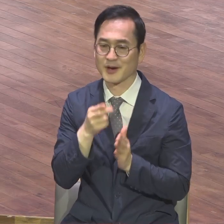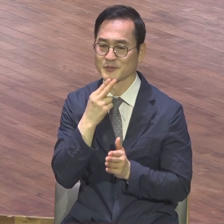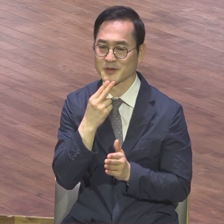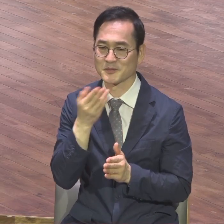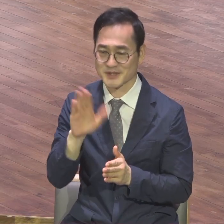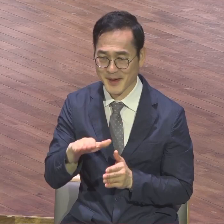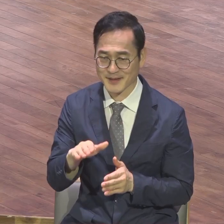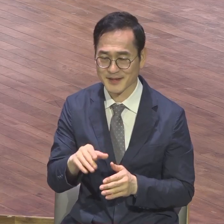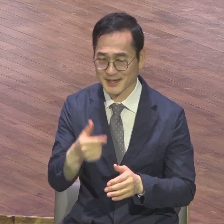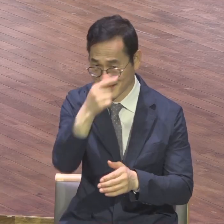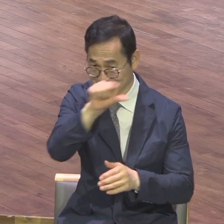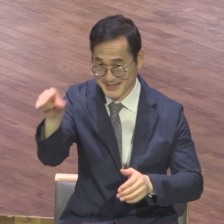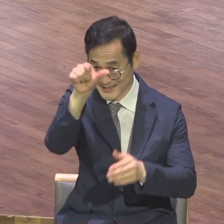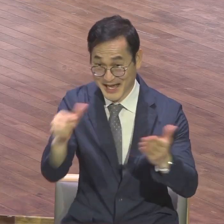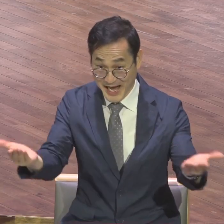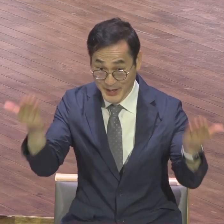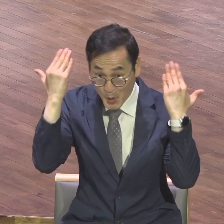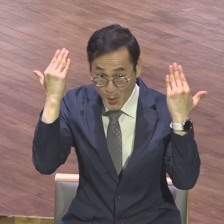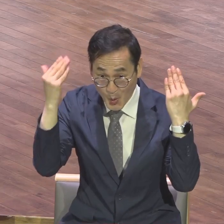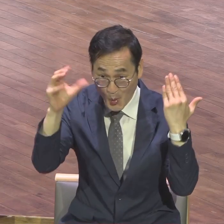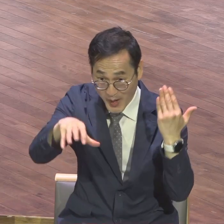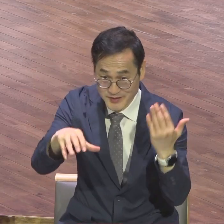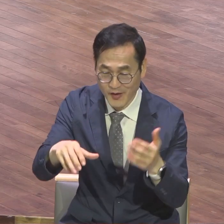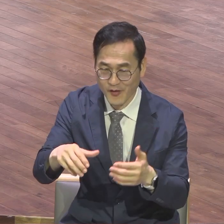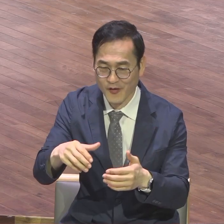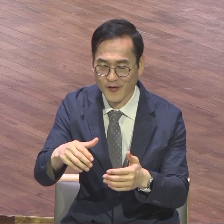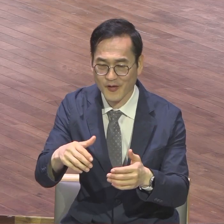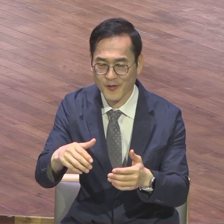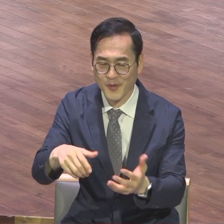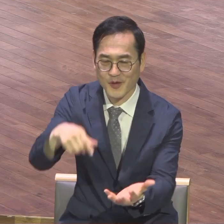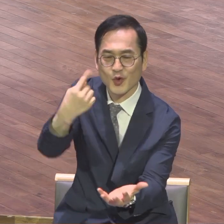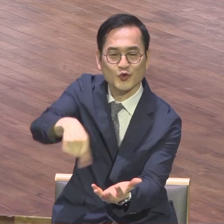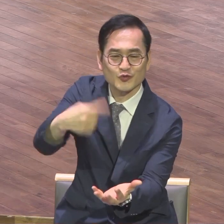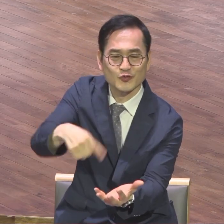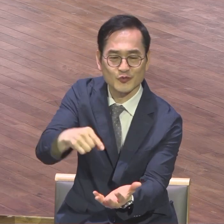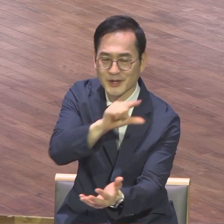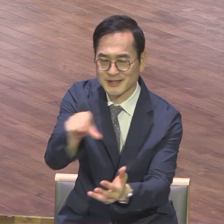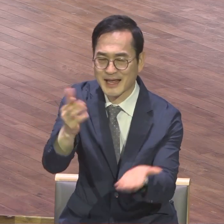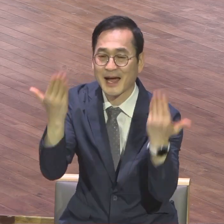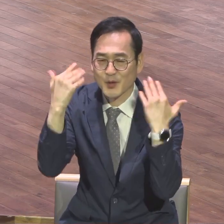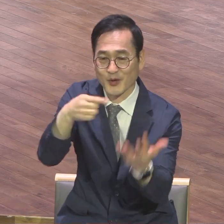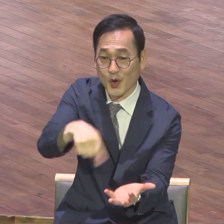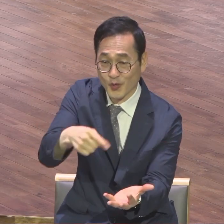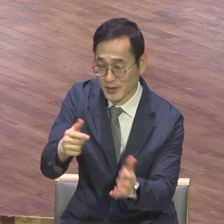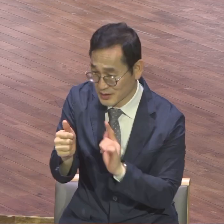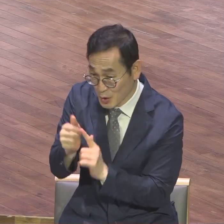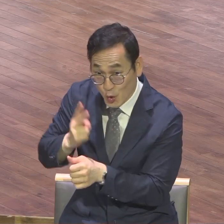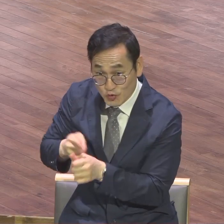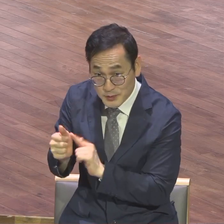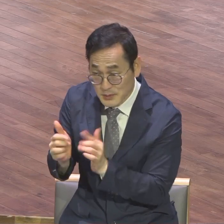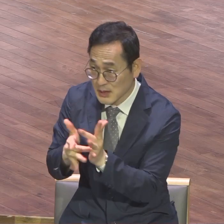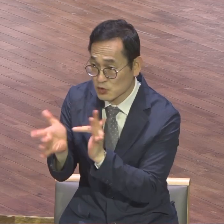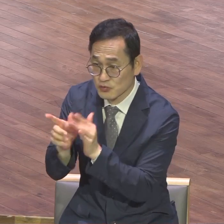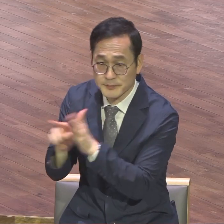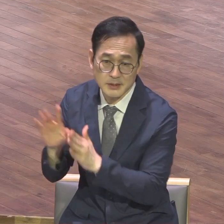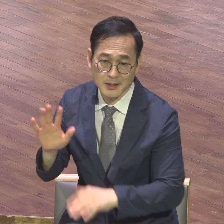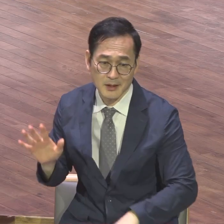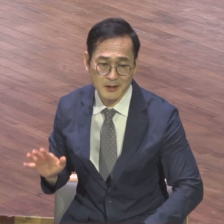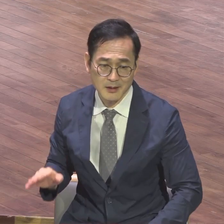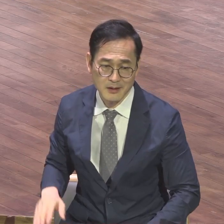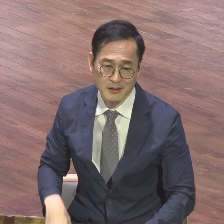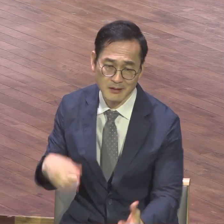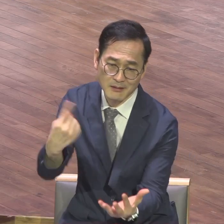강의하는 교수가 많아요. 교수 중에는 예수도 안 믿는 사람 많아요. 그런데 신학교 강의를 해. 이들은